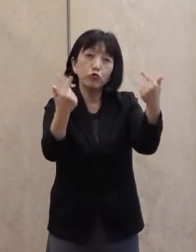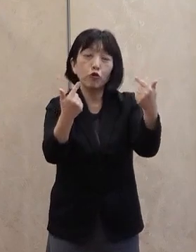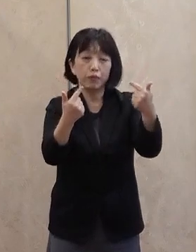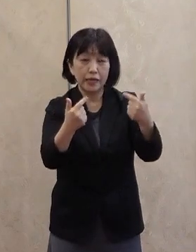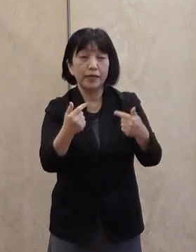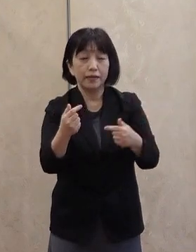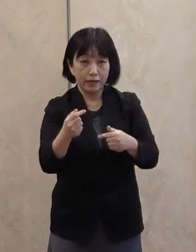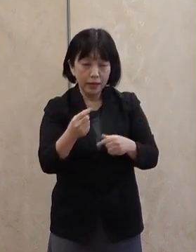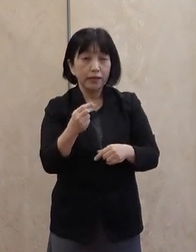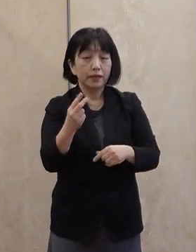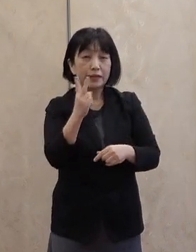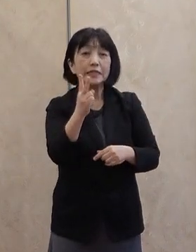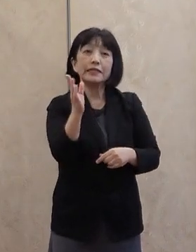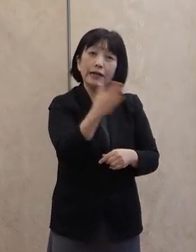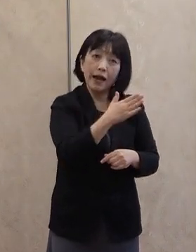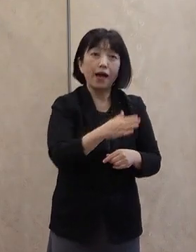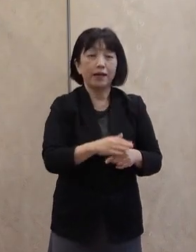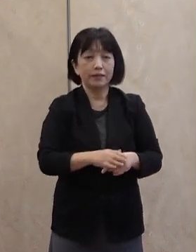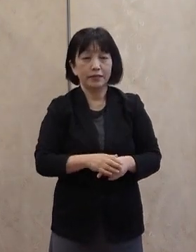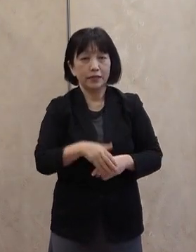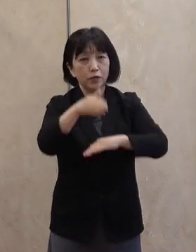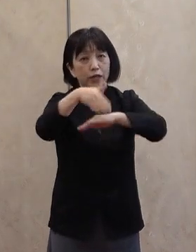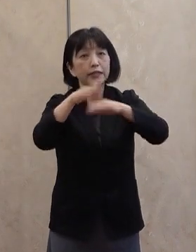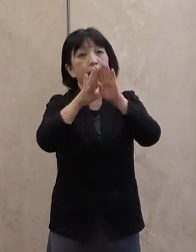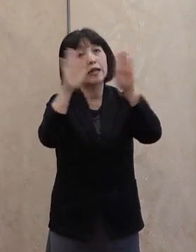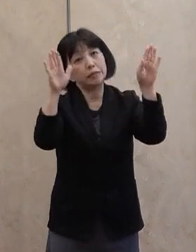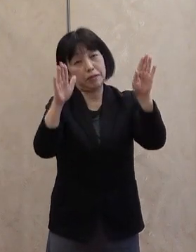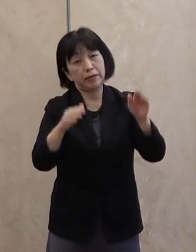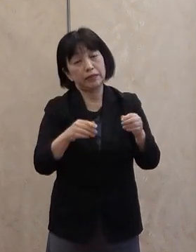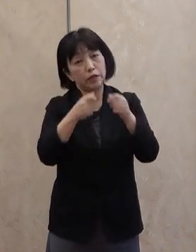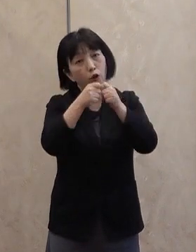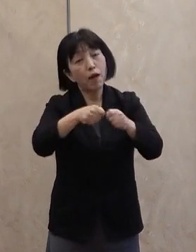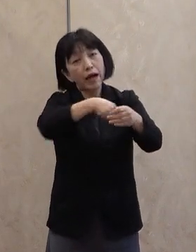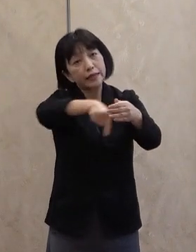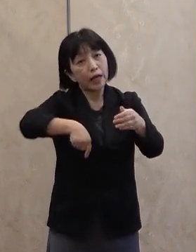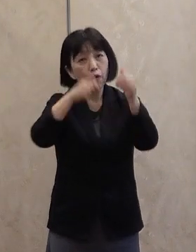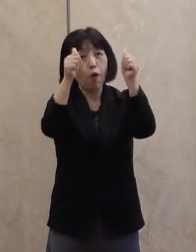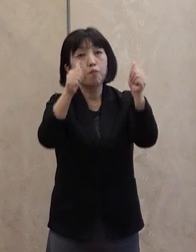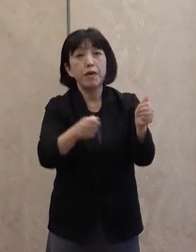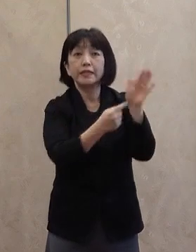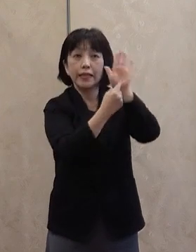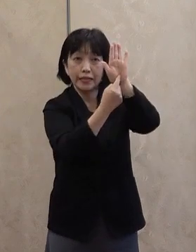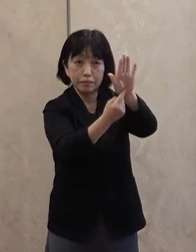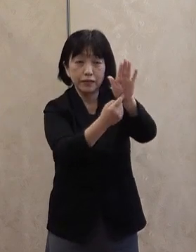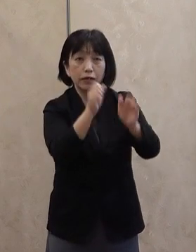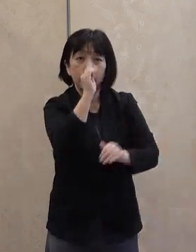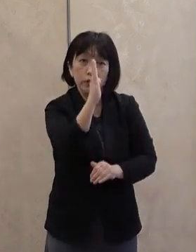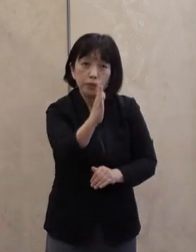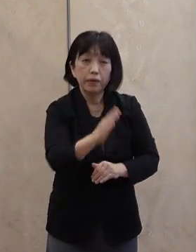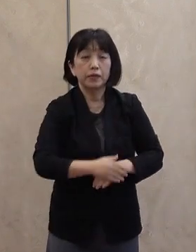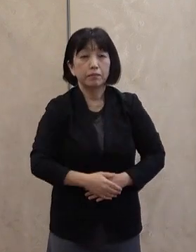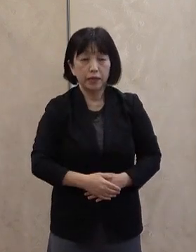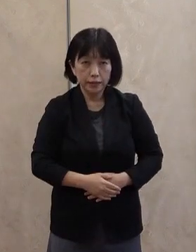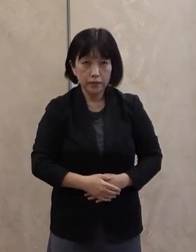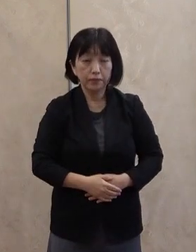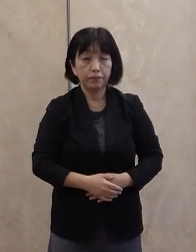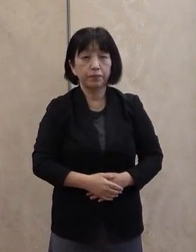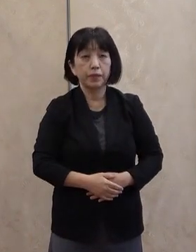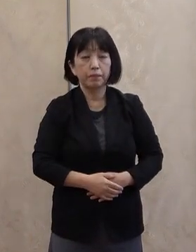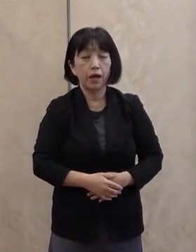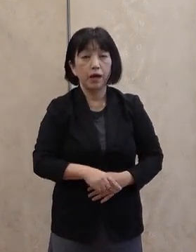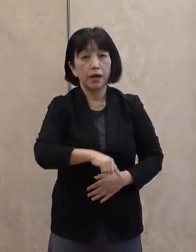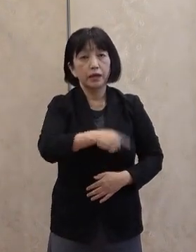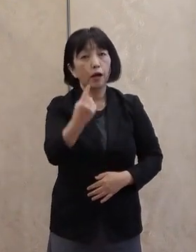します。その方法等についてはホームページで公表いたしますので、よろしくお願いします。1店舗あたり140万円